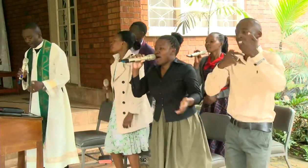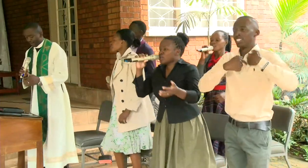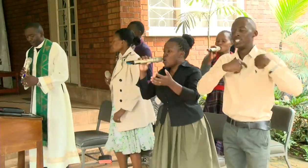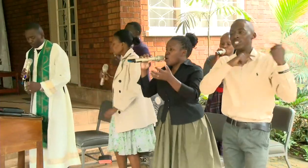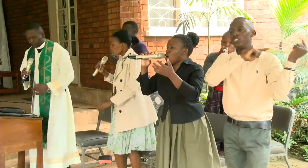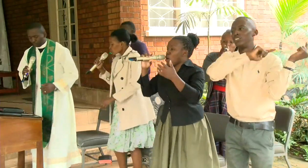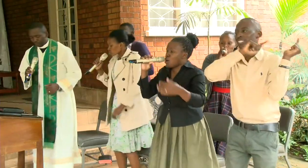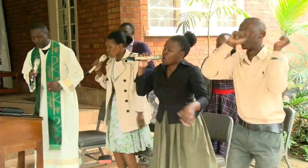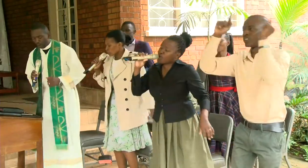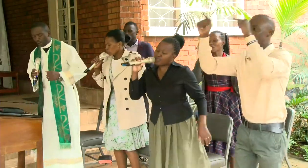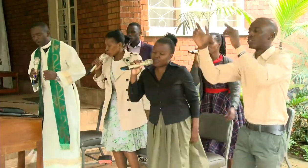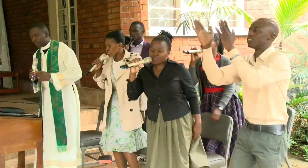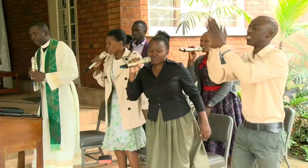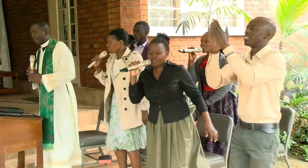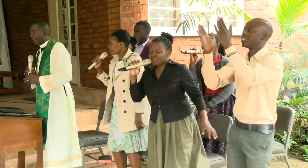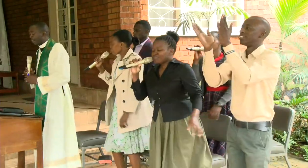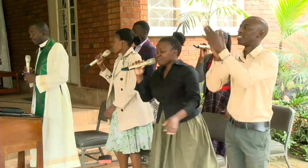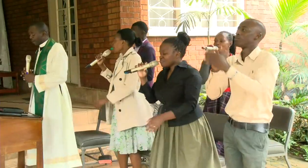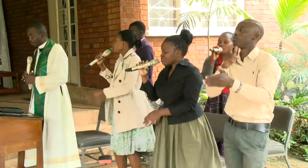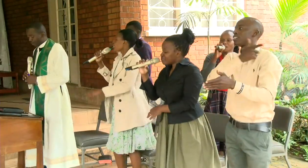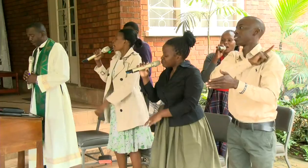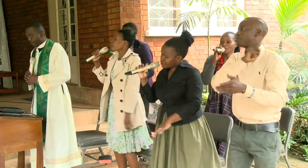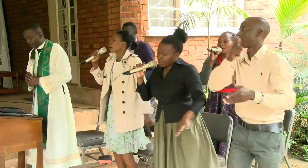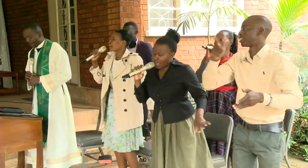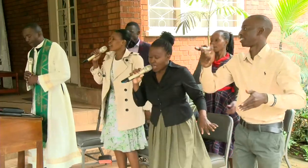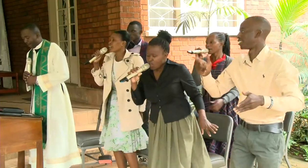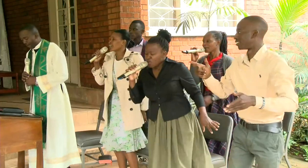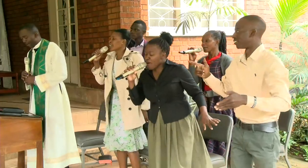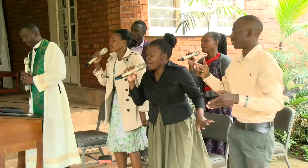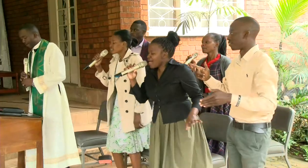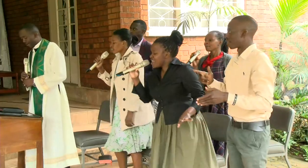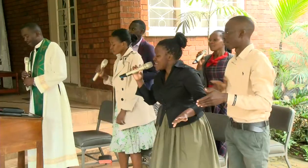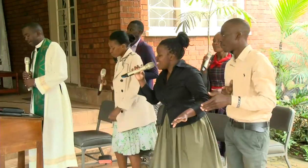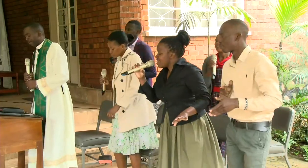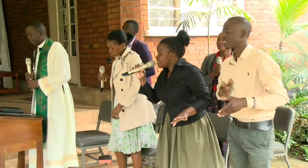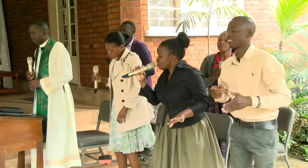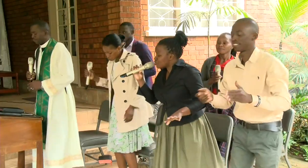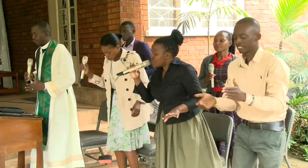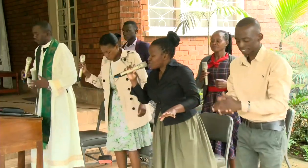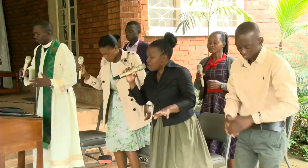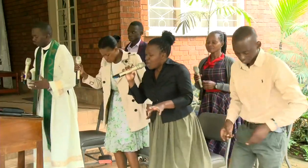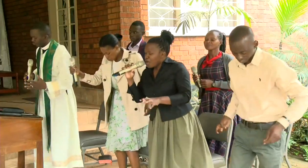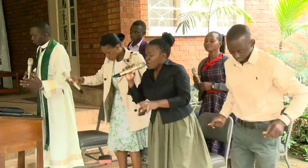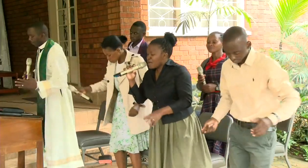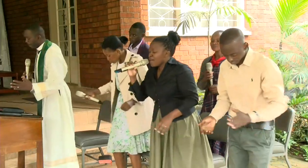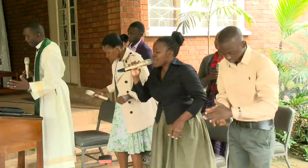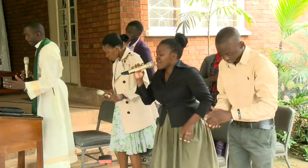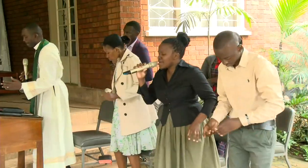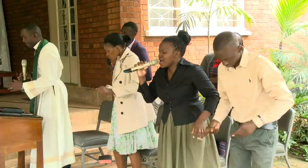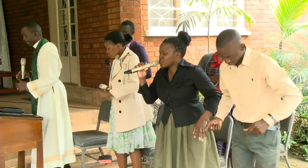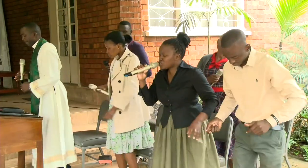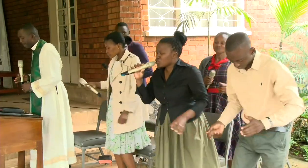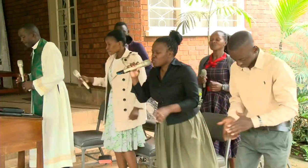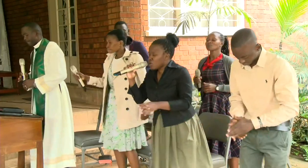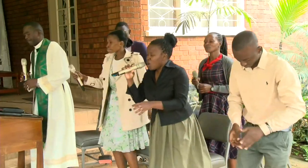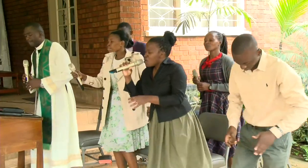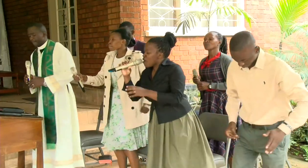Tuze wano, weebale Yesu, weebale.